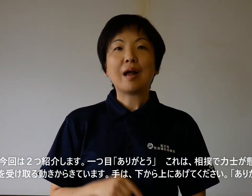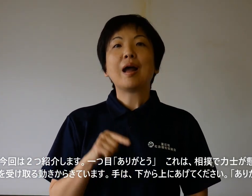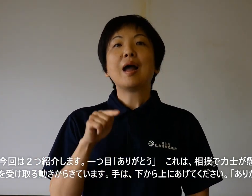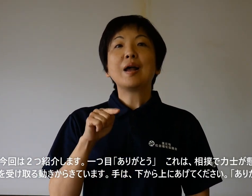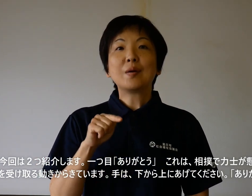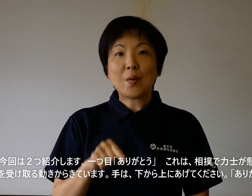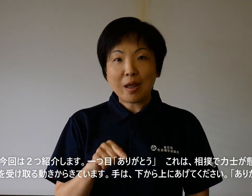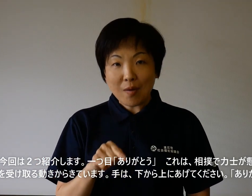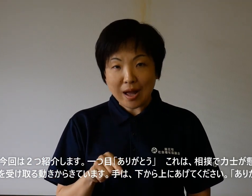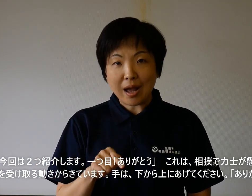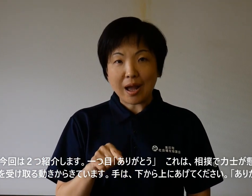これは